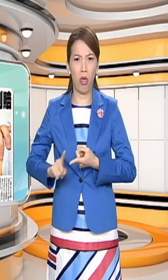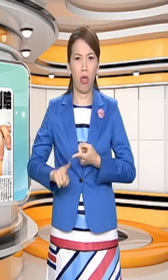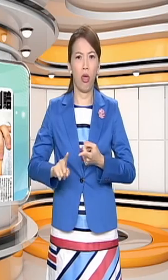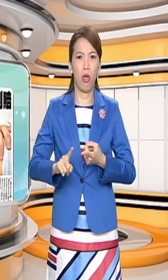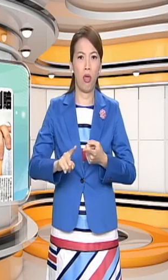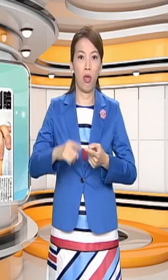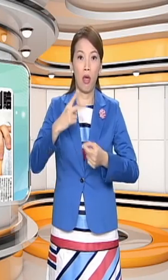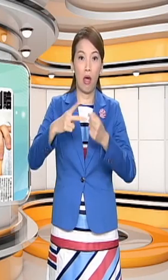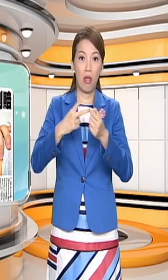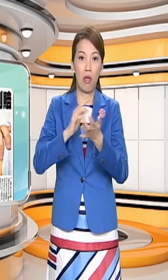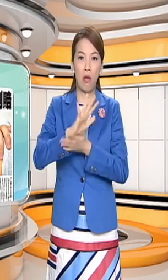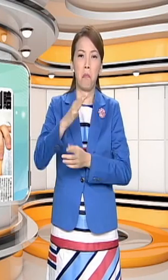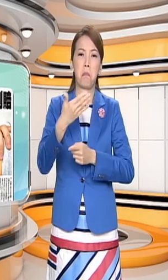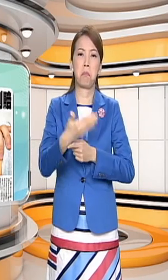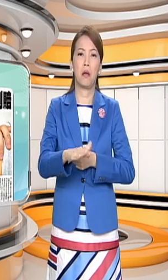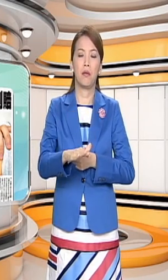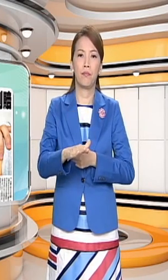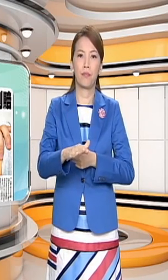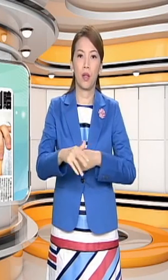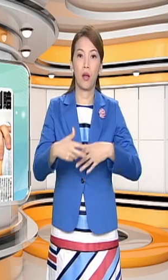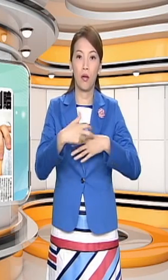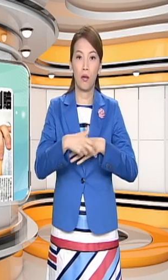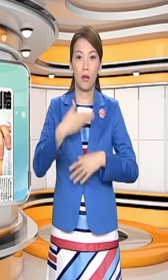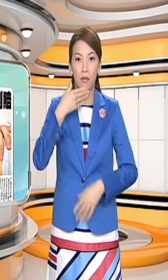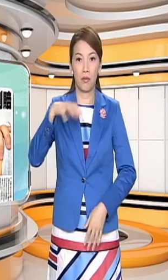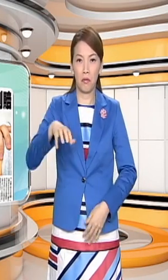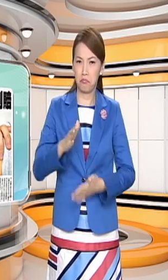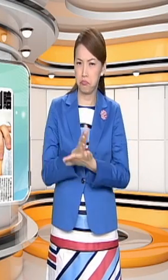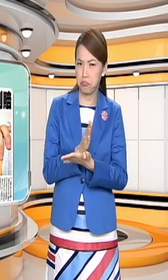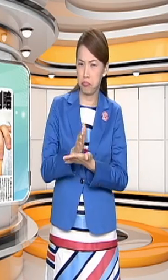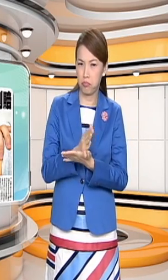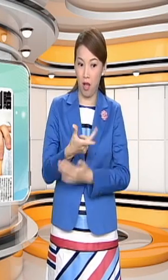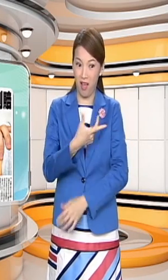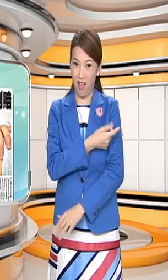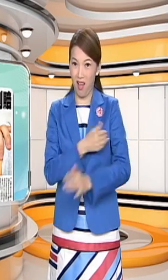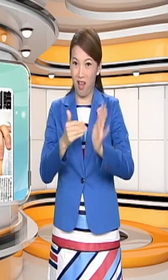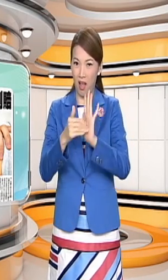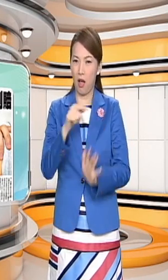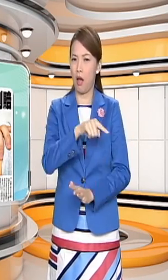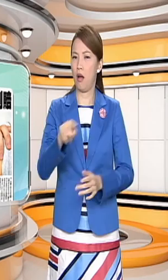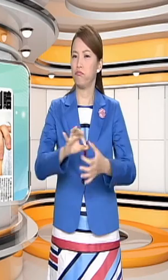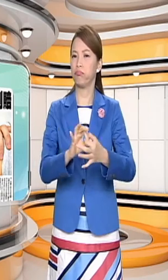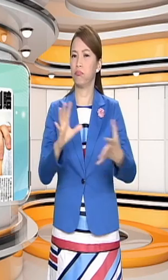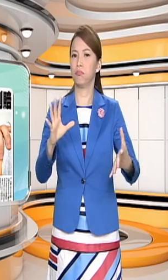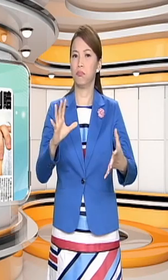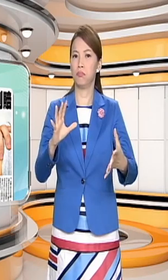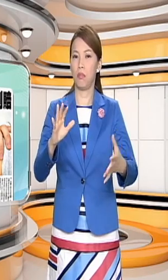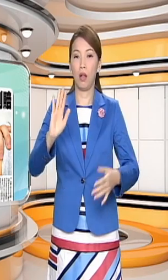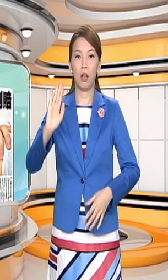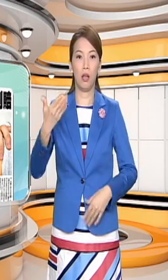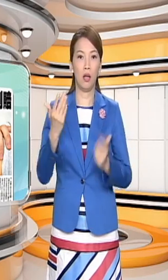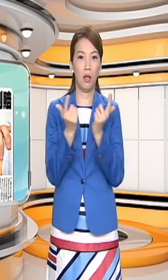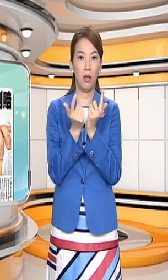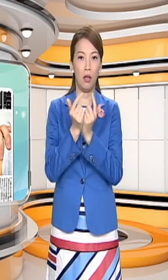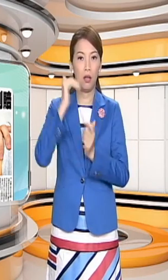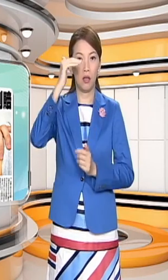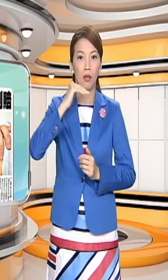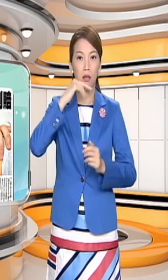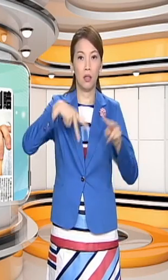亡。卫福部认定和疫苗无关，但是台北高等行政法院却